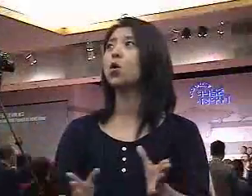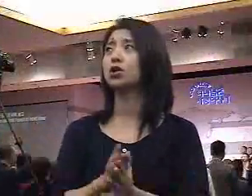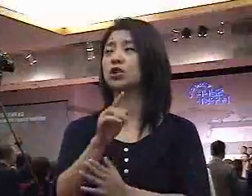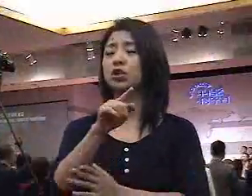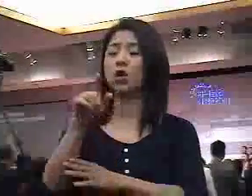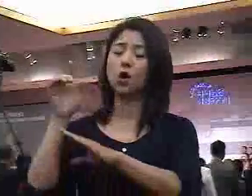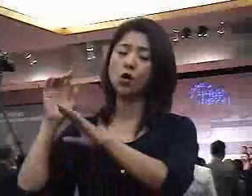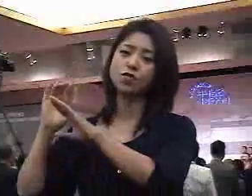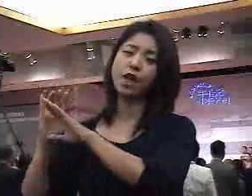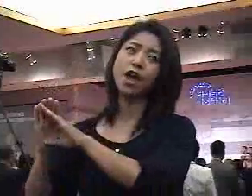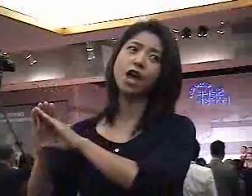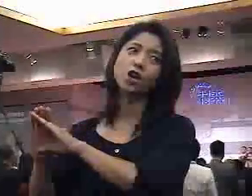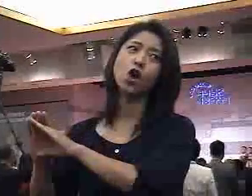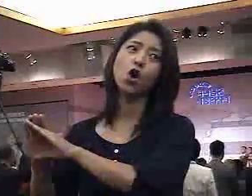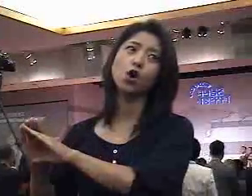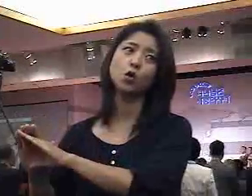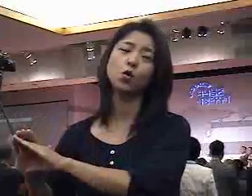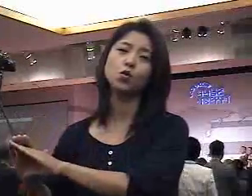사랑했던 모든 건